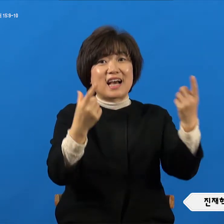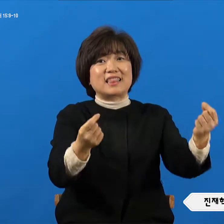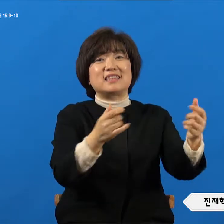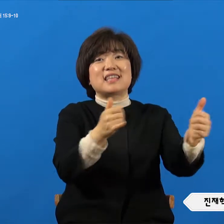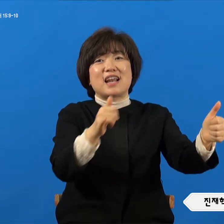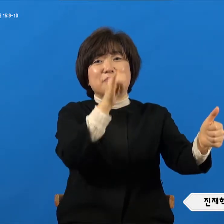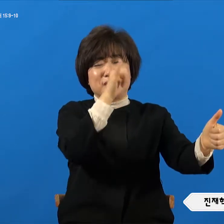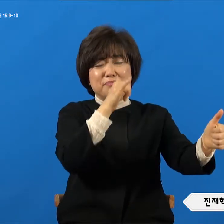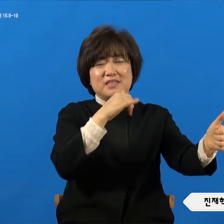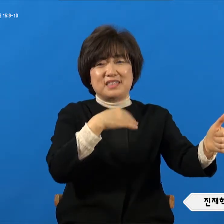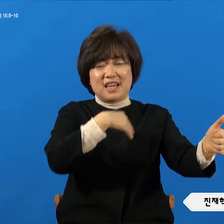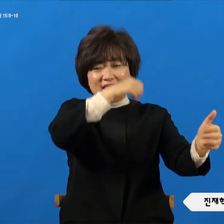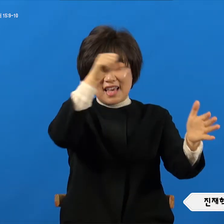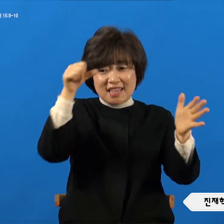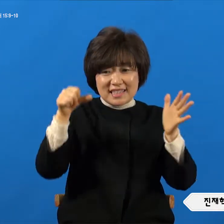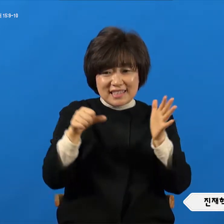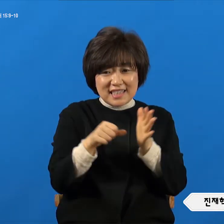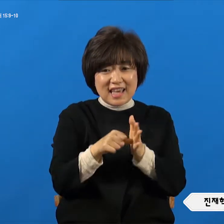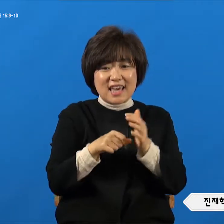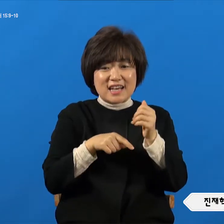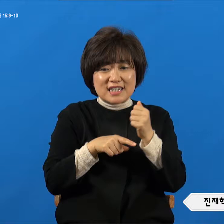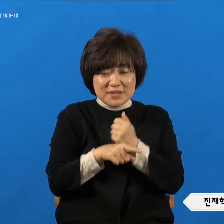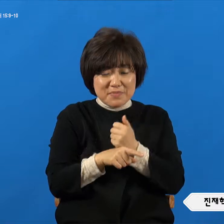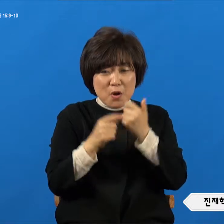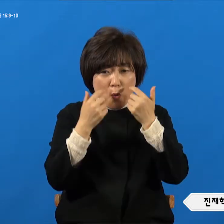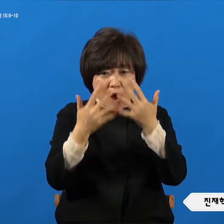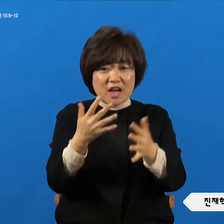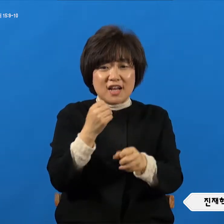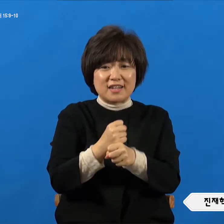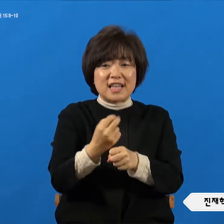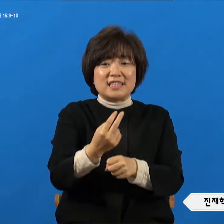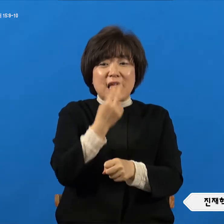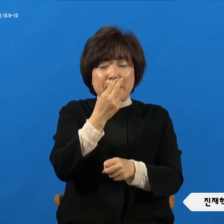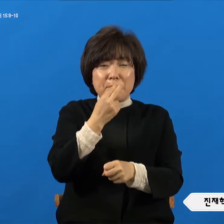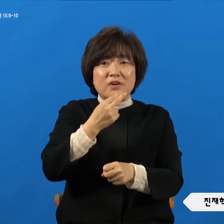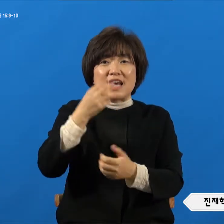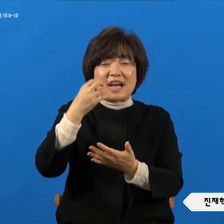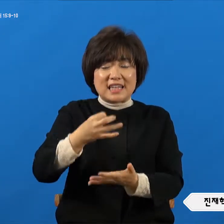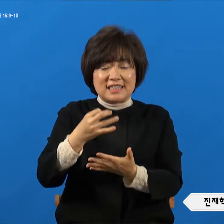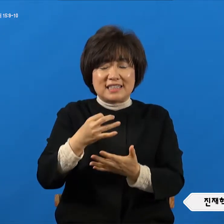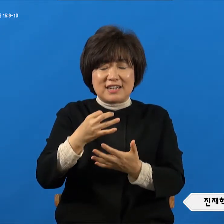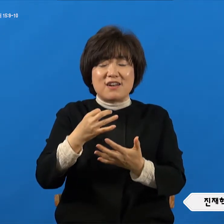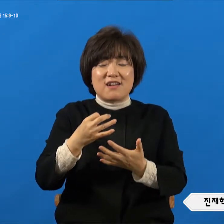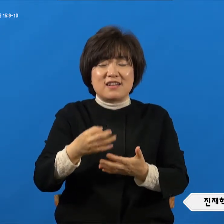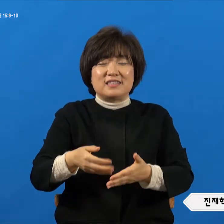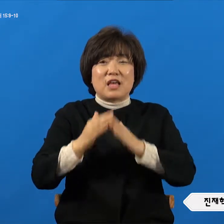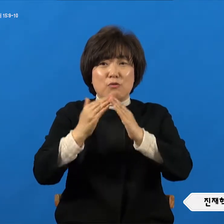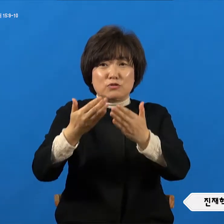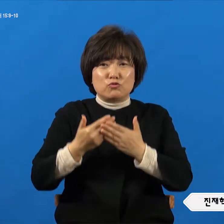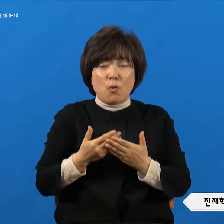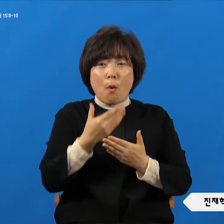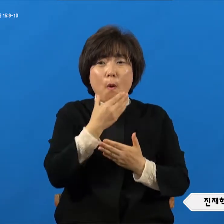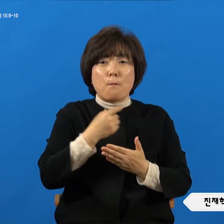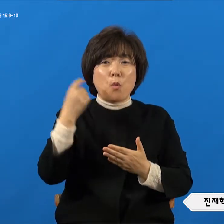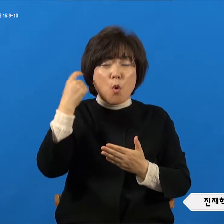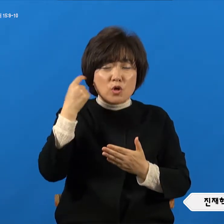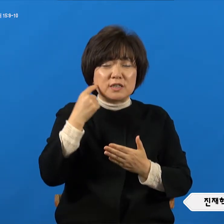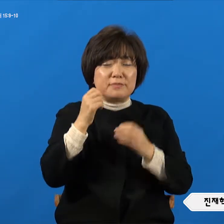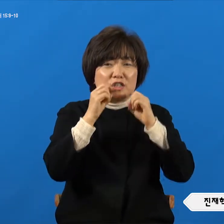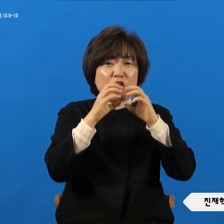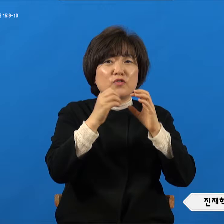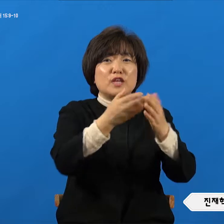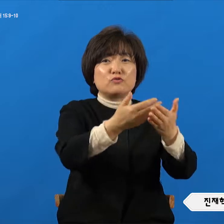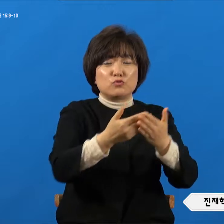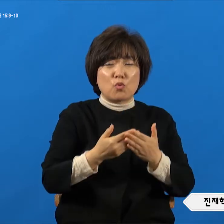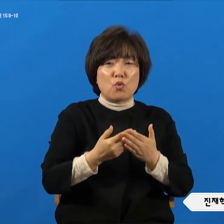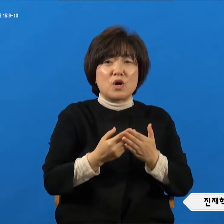우리의 인생의 의미를 확실하게 해주고 생명의 가치를 전달해주고 복음의 은혜를 전해주고